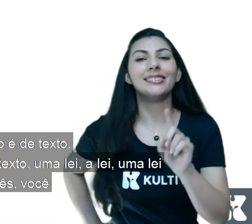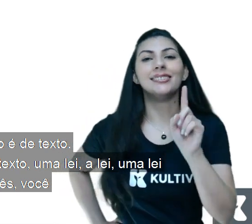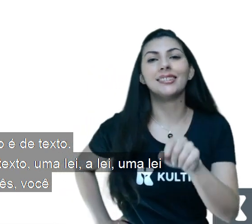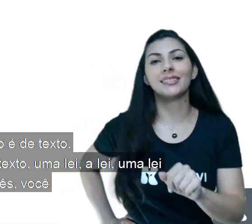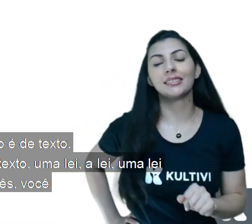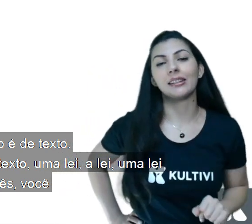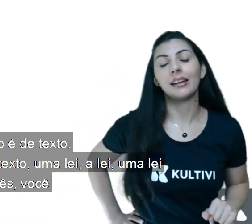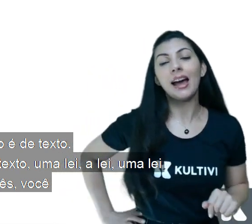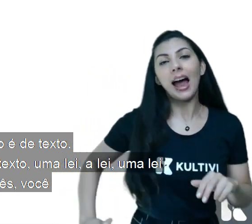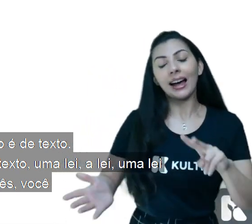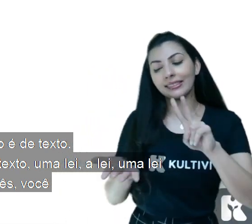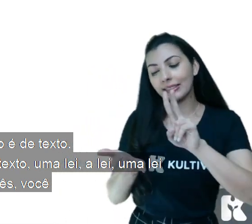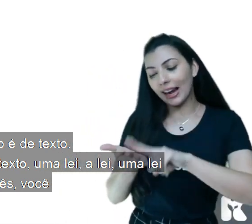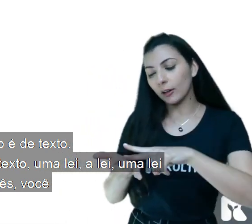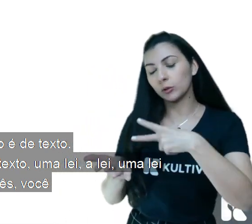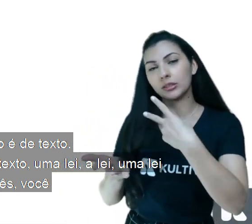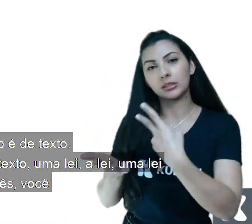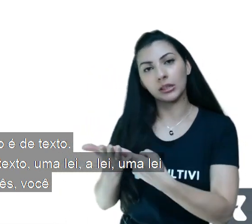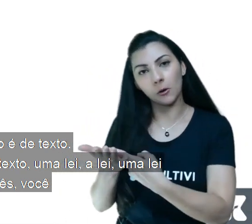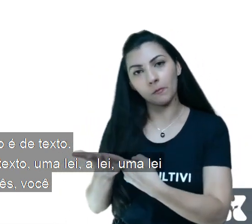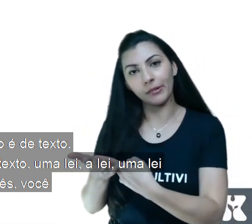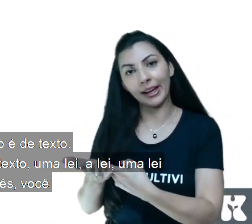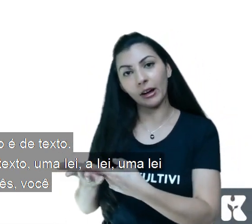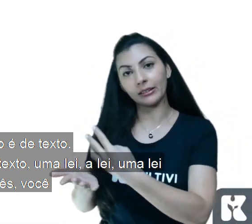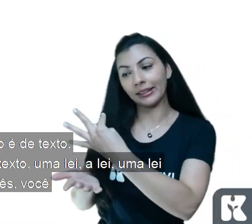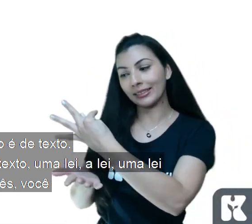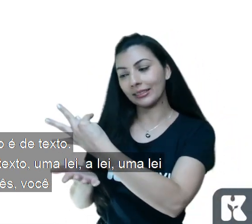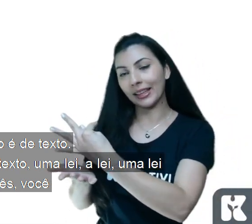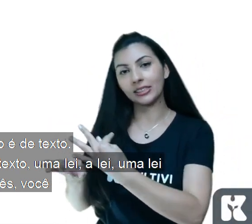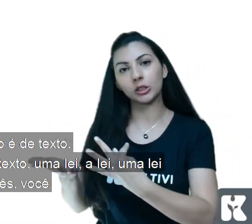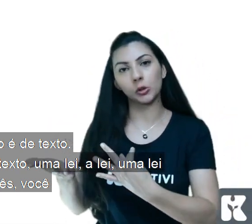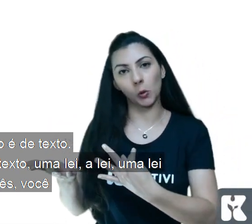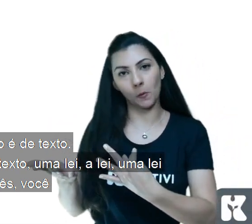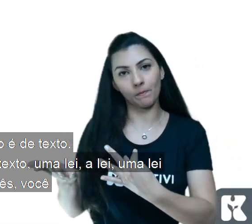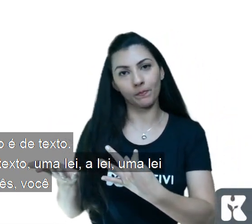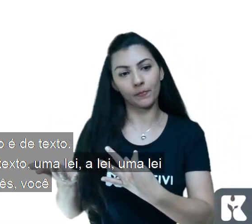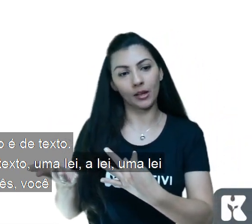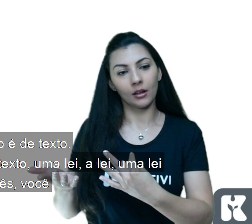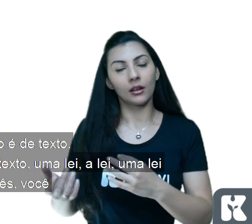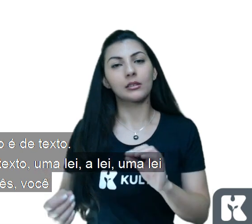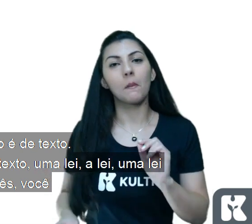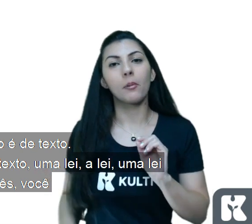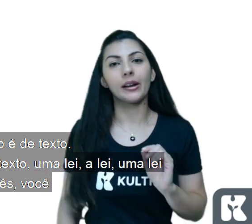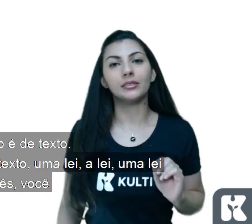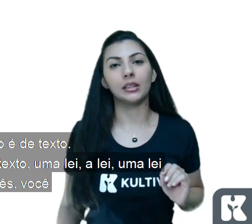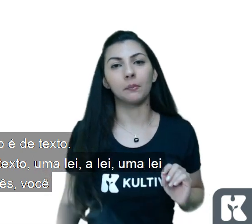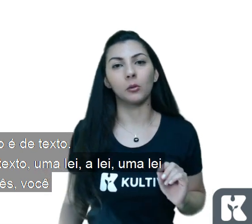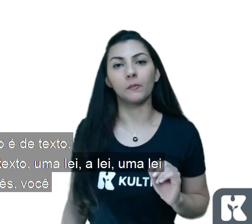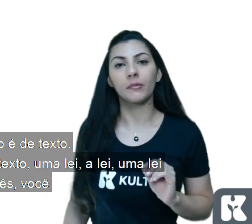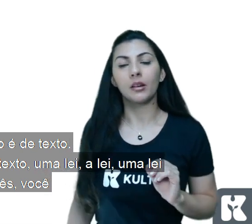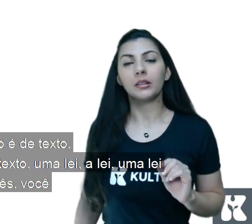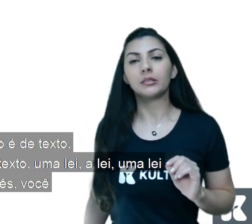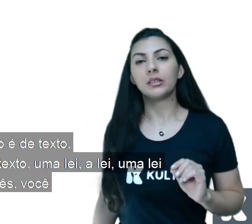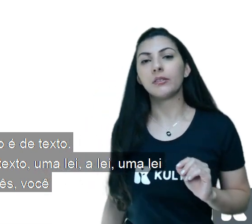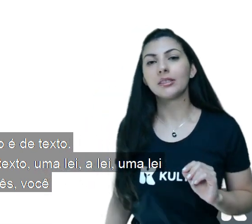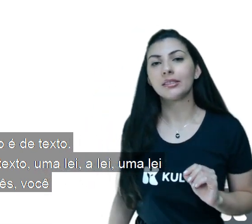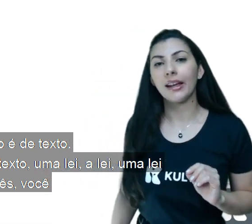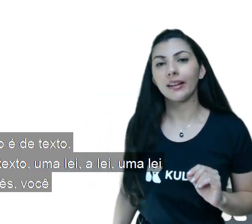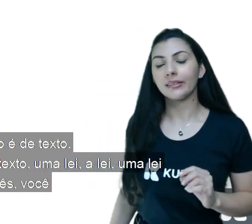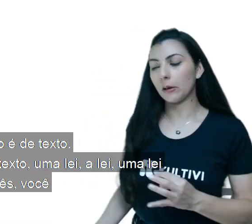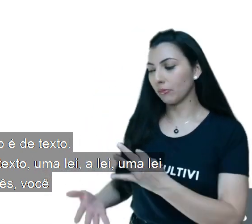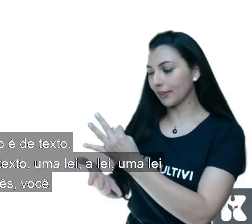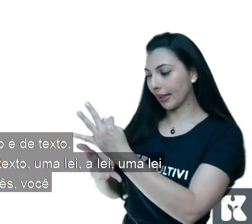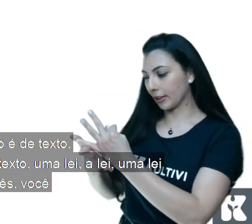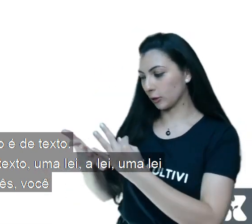Sim, existe. A tradução é de texto. Então, por exemplo, se